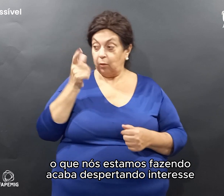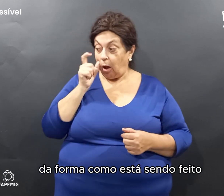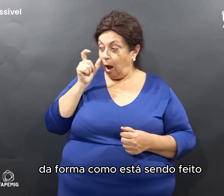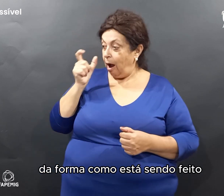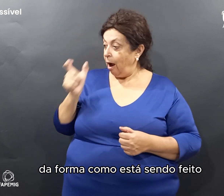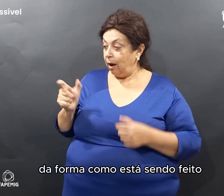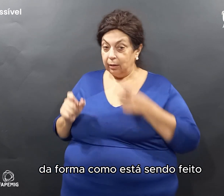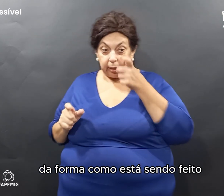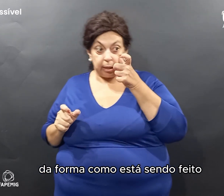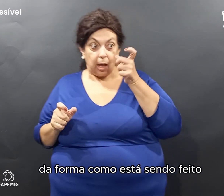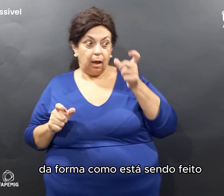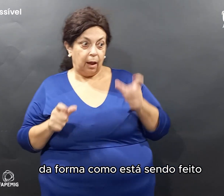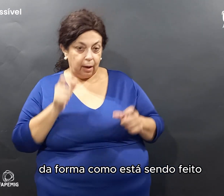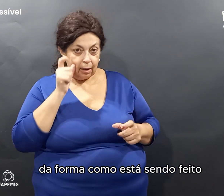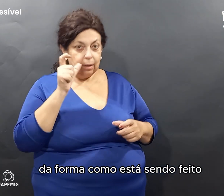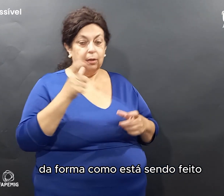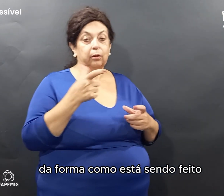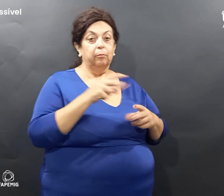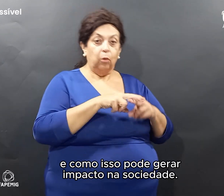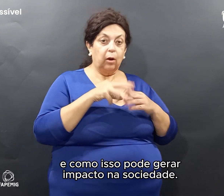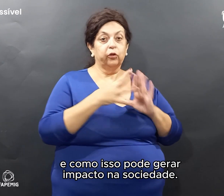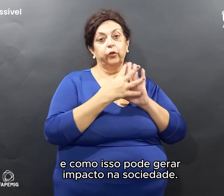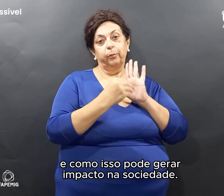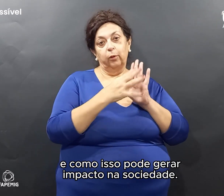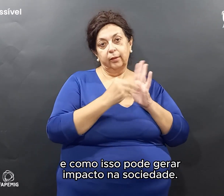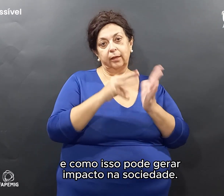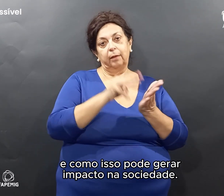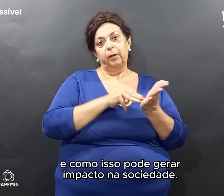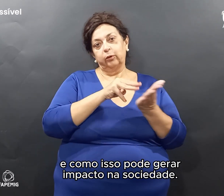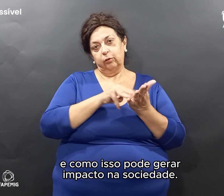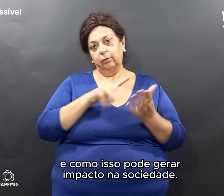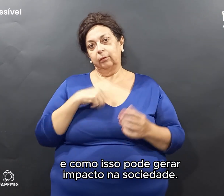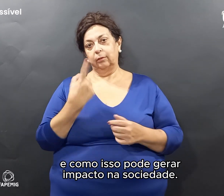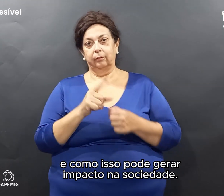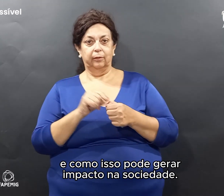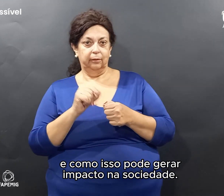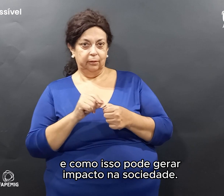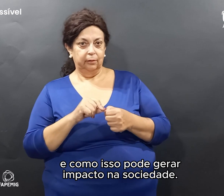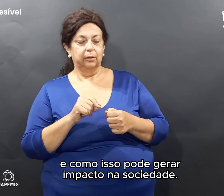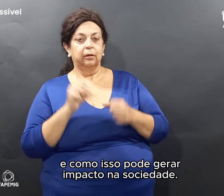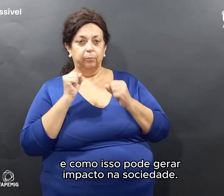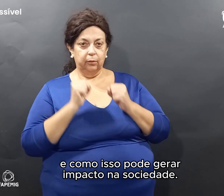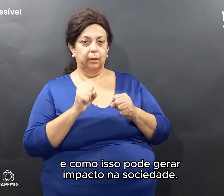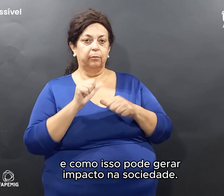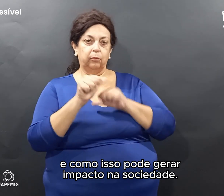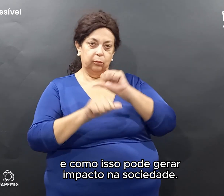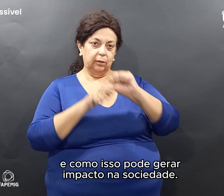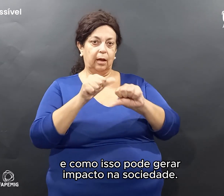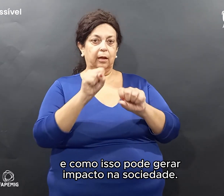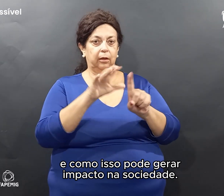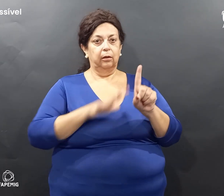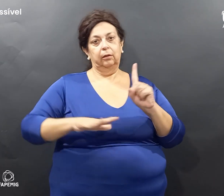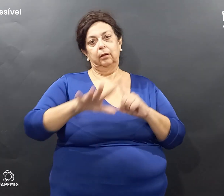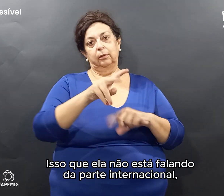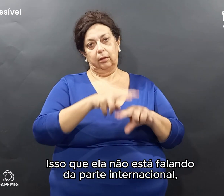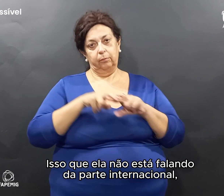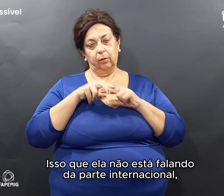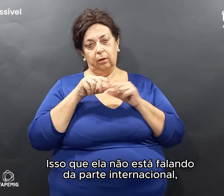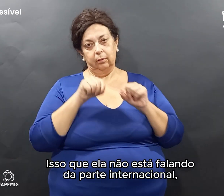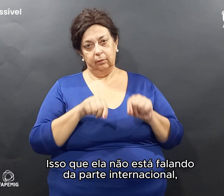da forma como está sendo feito e como isso pode gerar impacto aí na sociedade. Isso que ela não está falando das